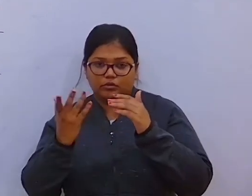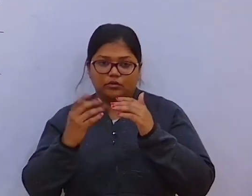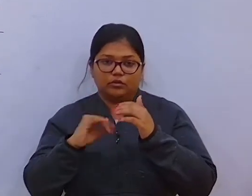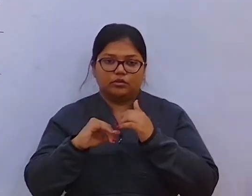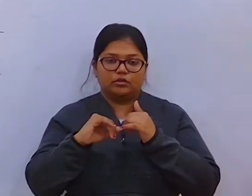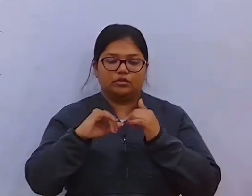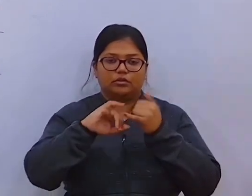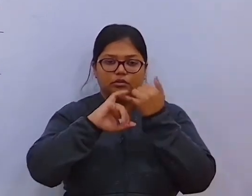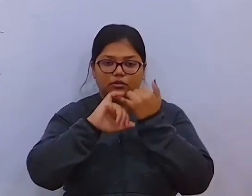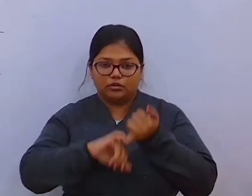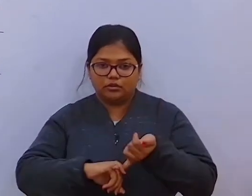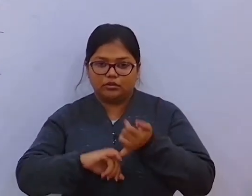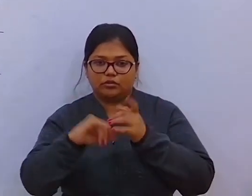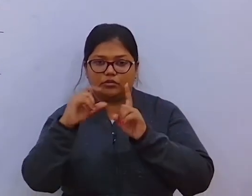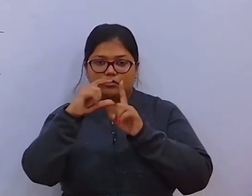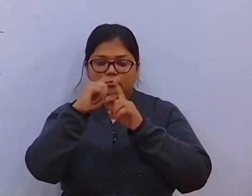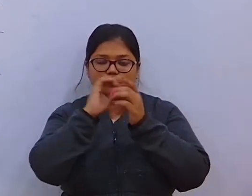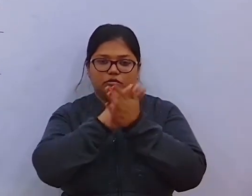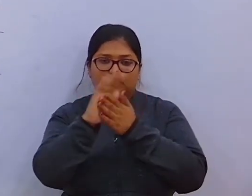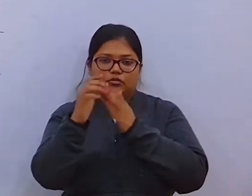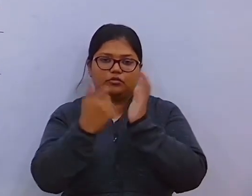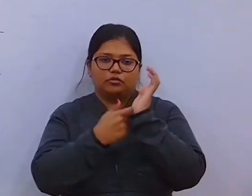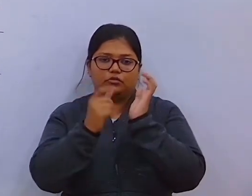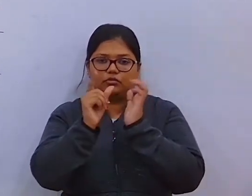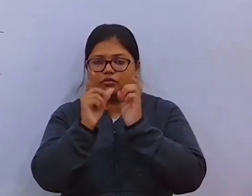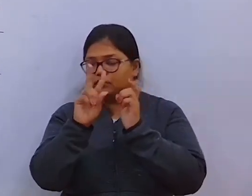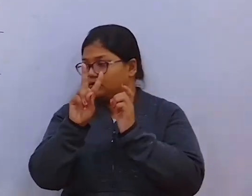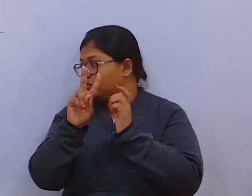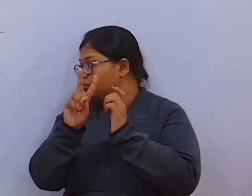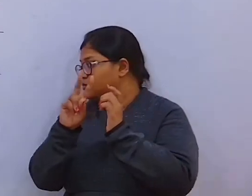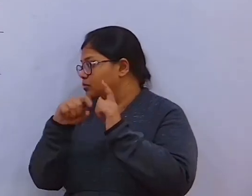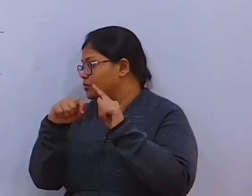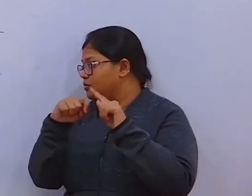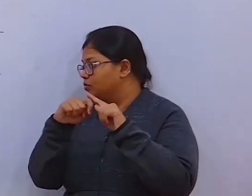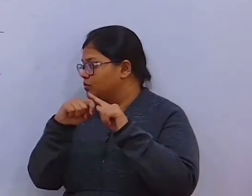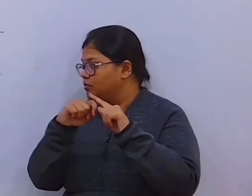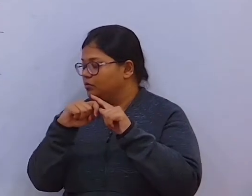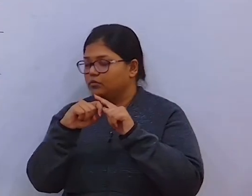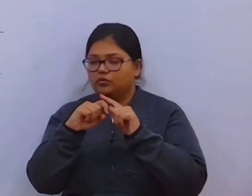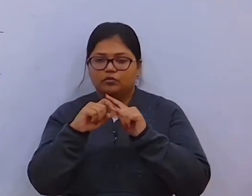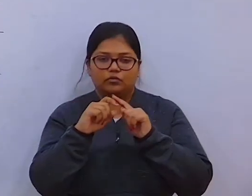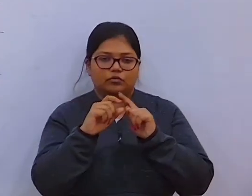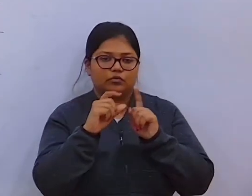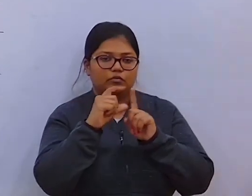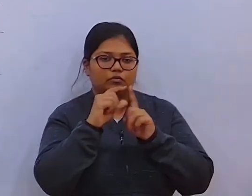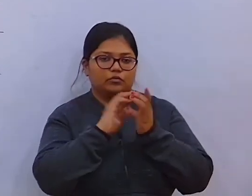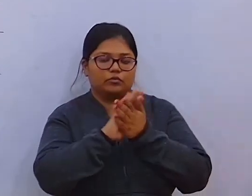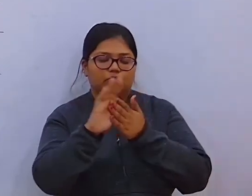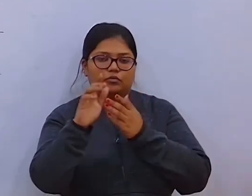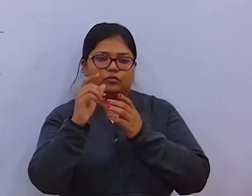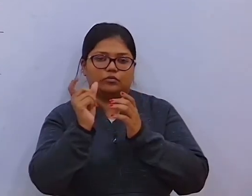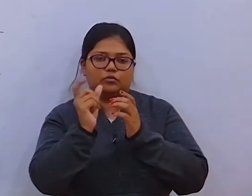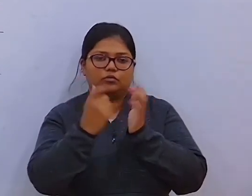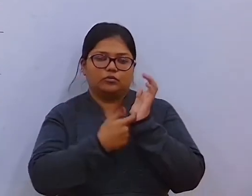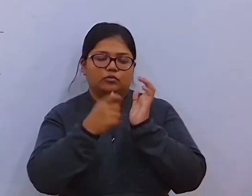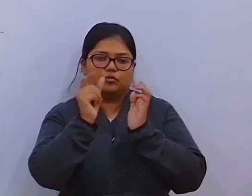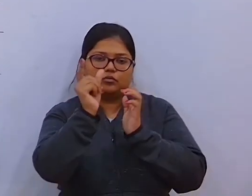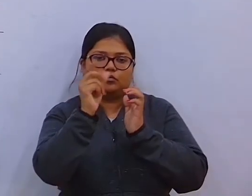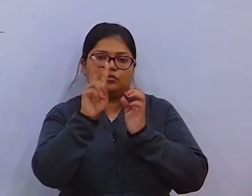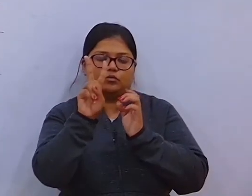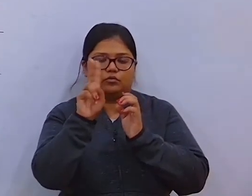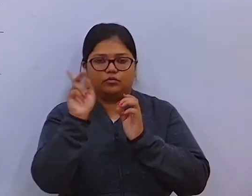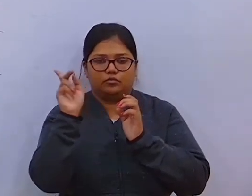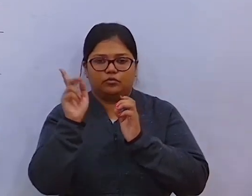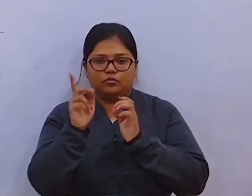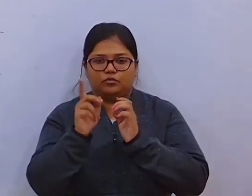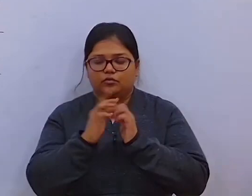ये समझ में आया क्या कि ये कौन मतलब हमारे ग्लोब को एक जो है वो अक्षांश देशांतर रेखाओं में